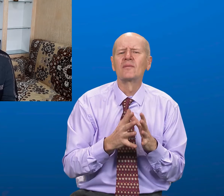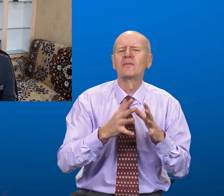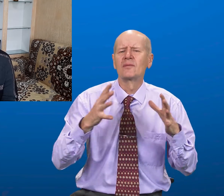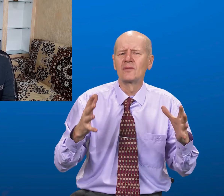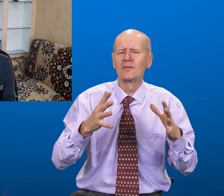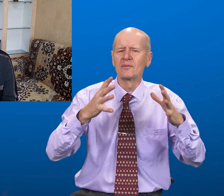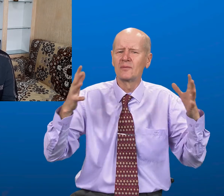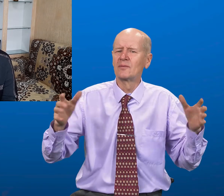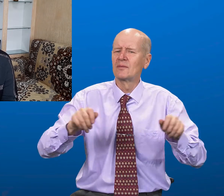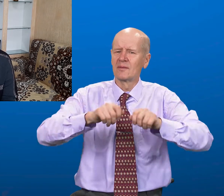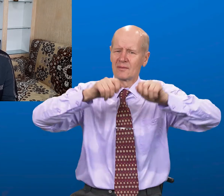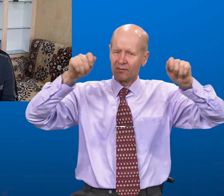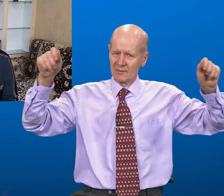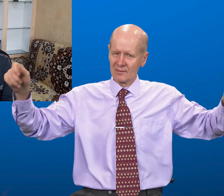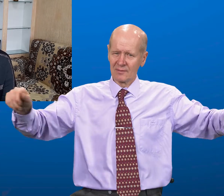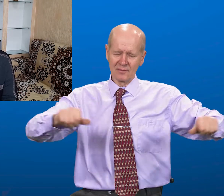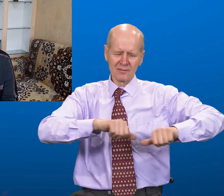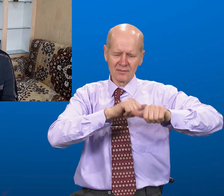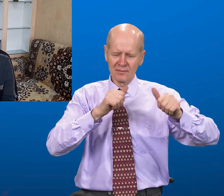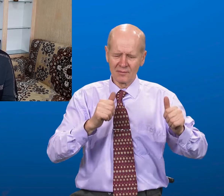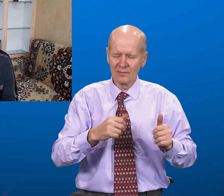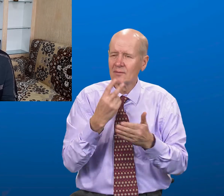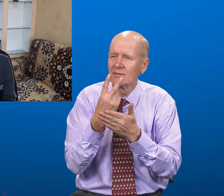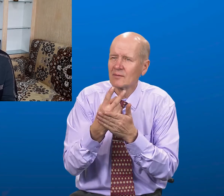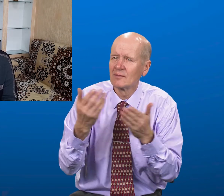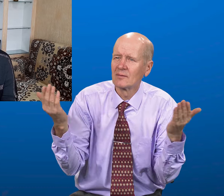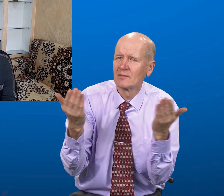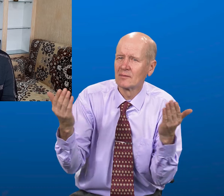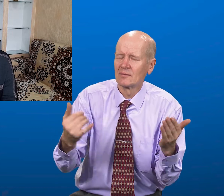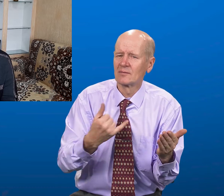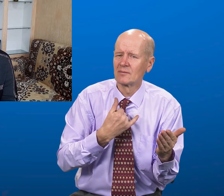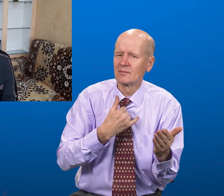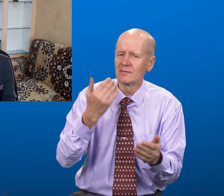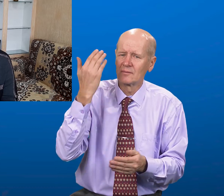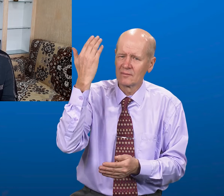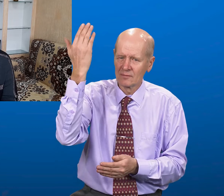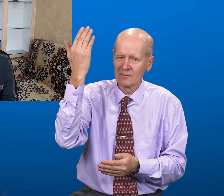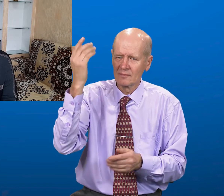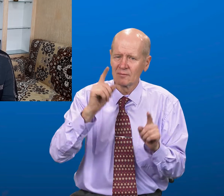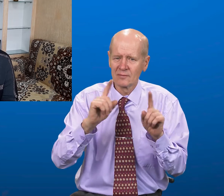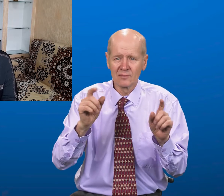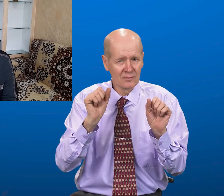любовь еще более в этом раскрываются. И мы видим, каков наш Бог.